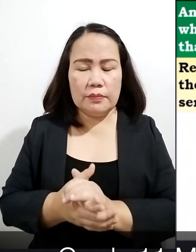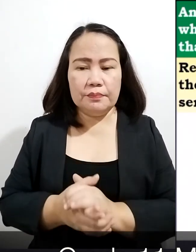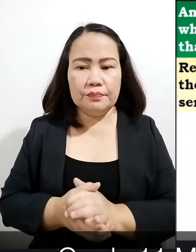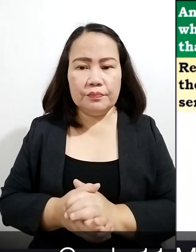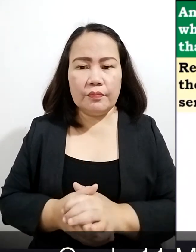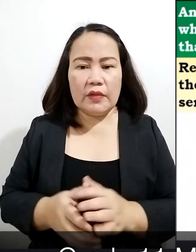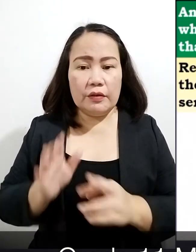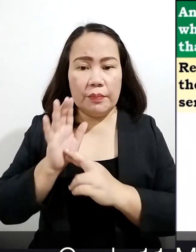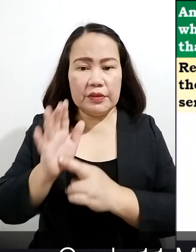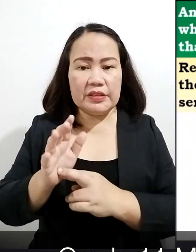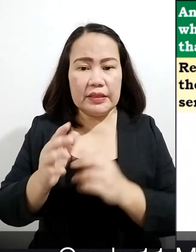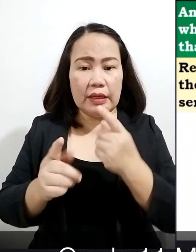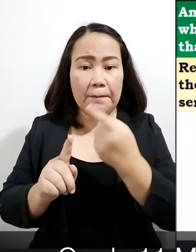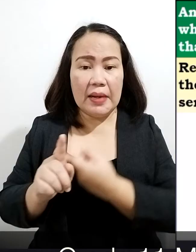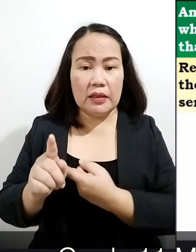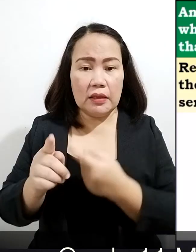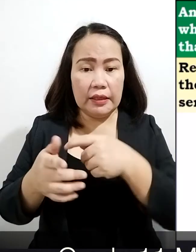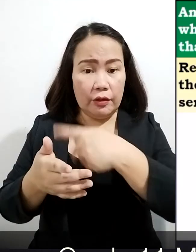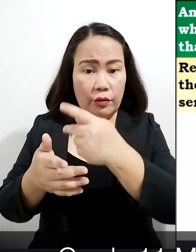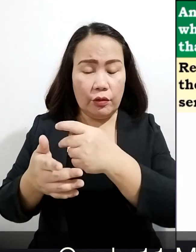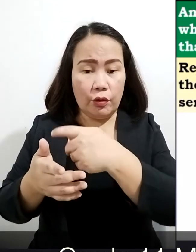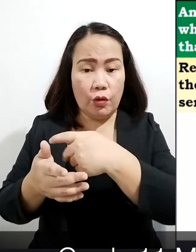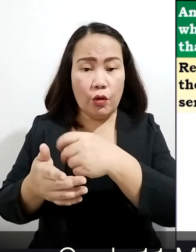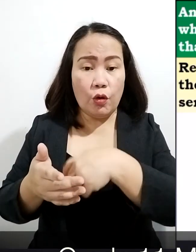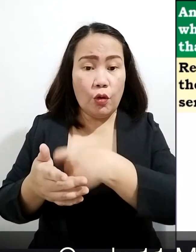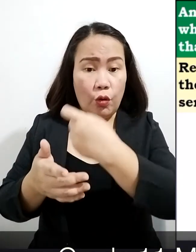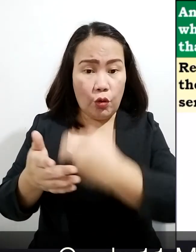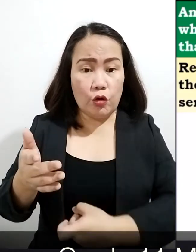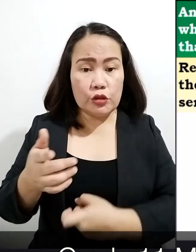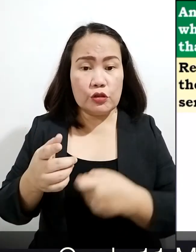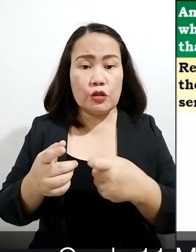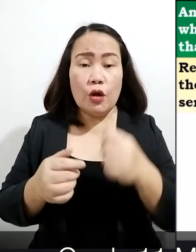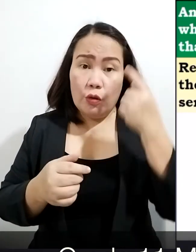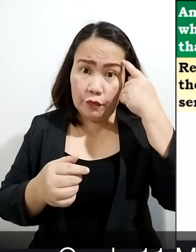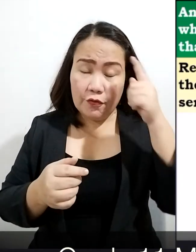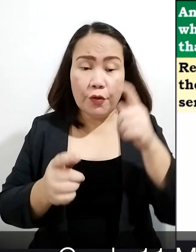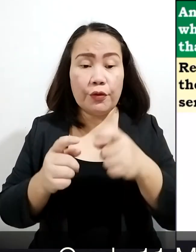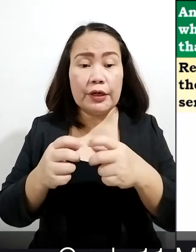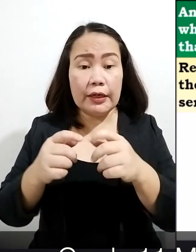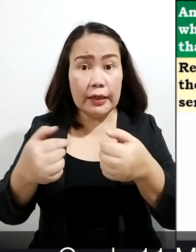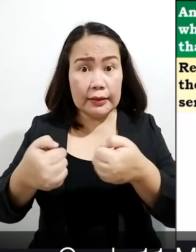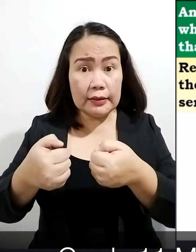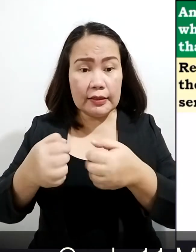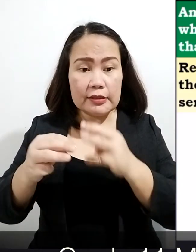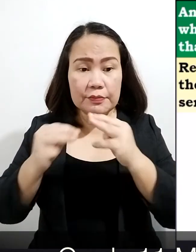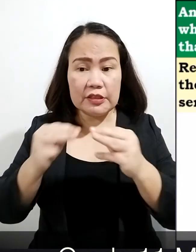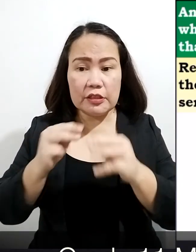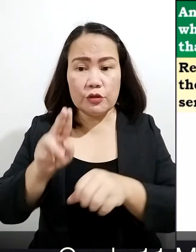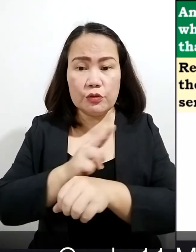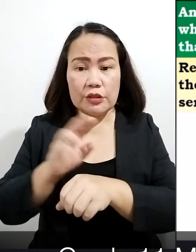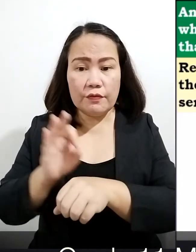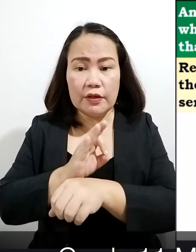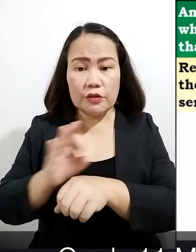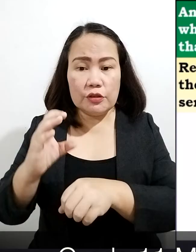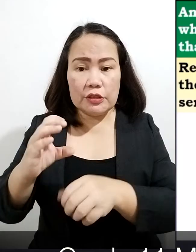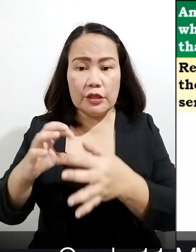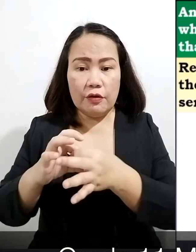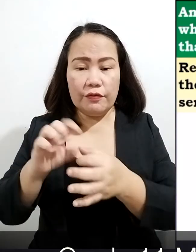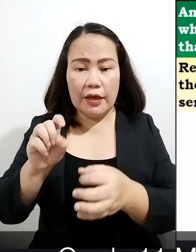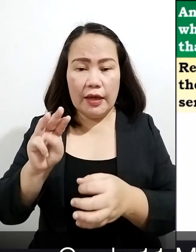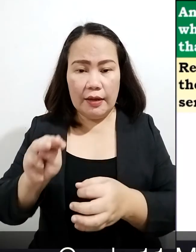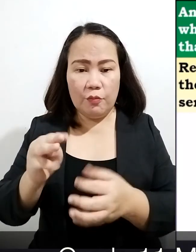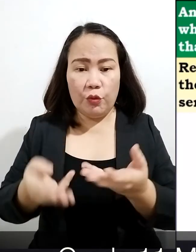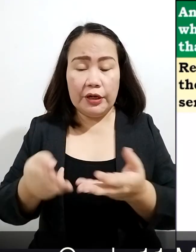M, where M is the number of messages sent in a month. So ito ay piecewise function na may dalawang